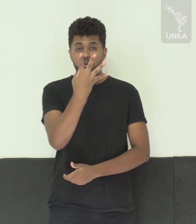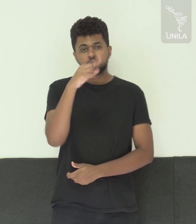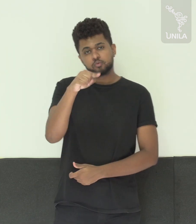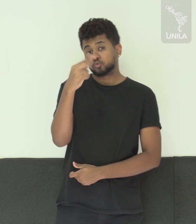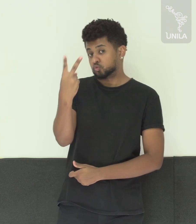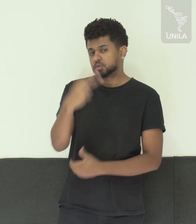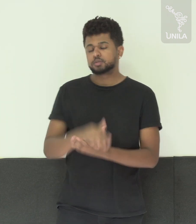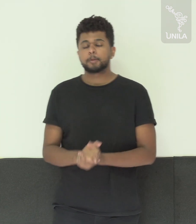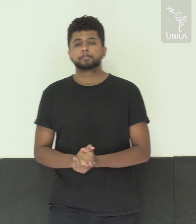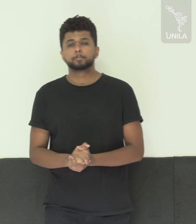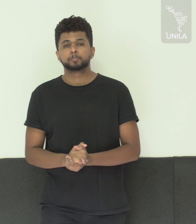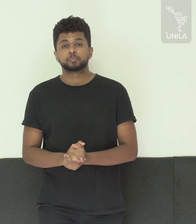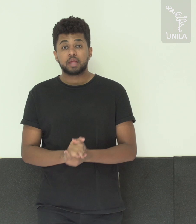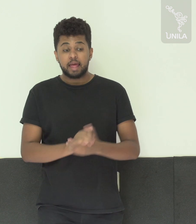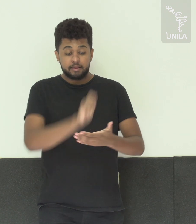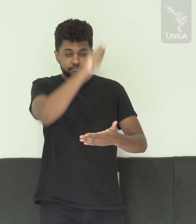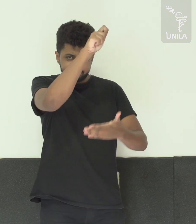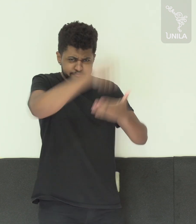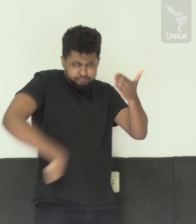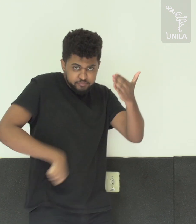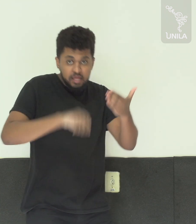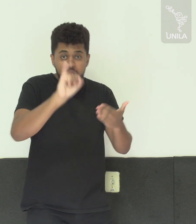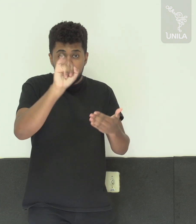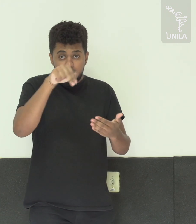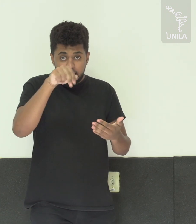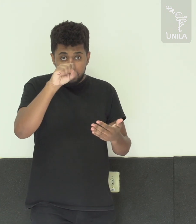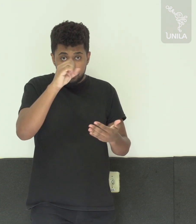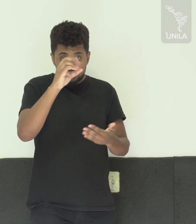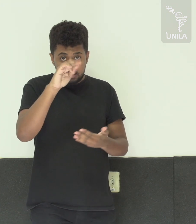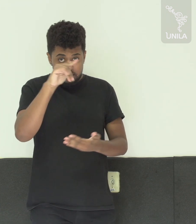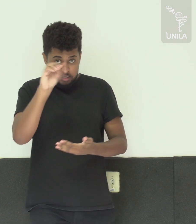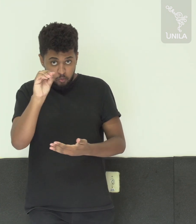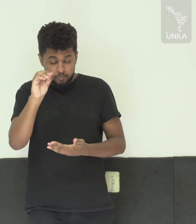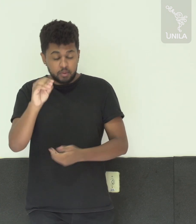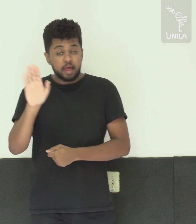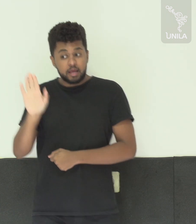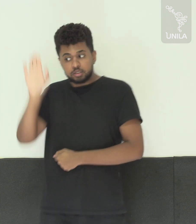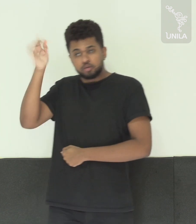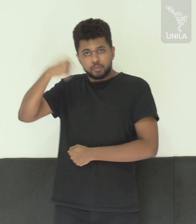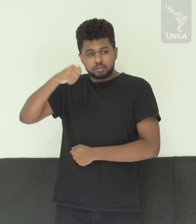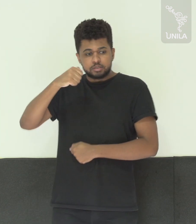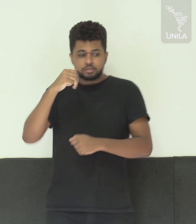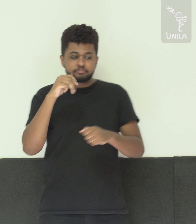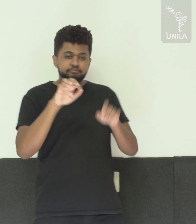4.2. Para inscrição, o candidato deve acessar o endereço eletrônico.